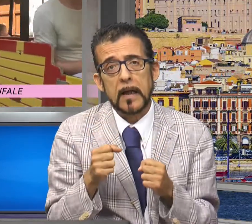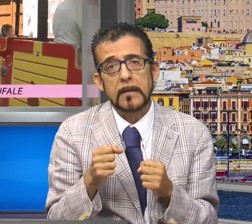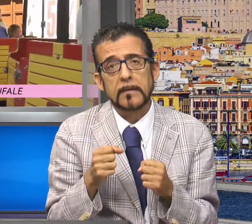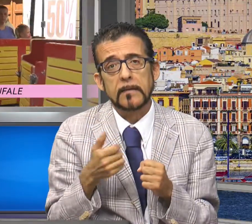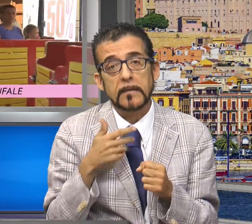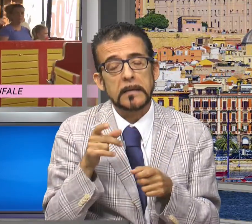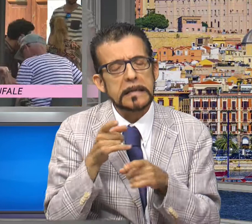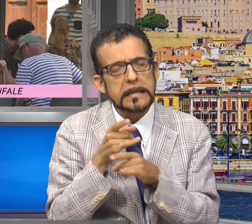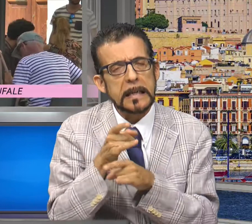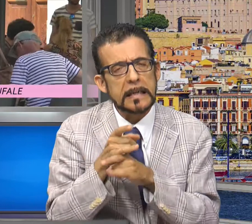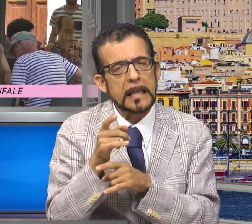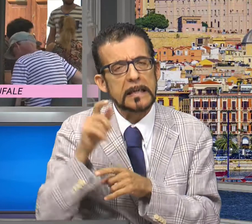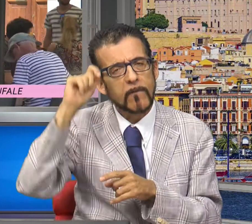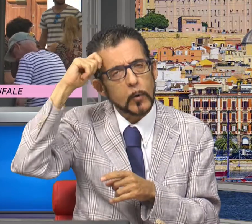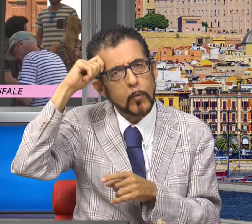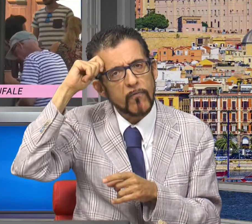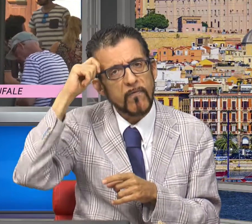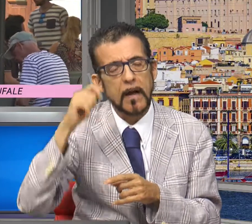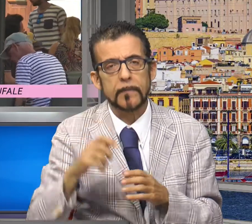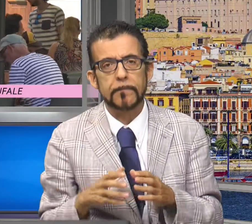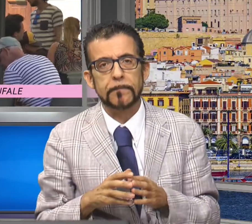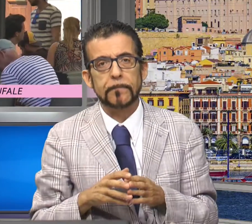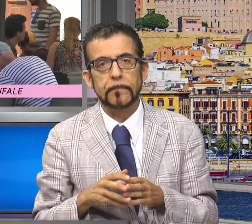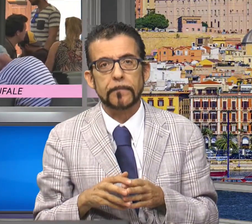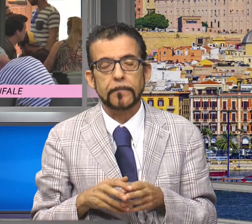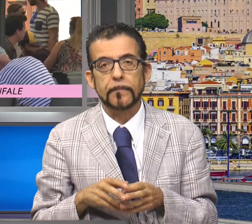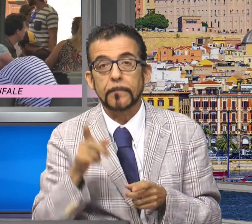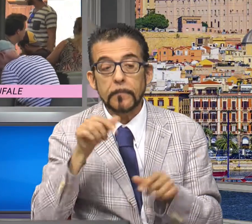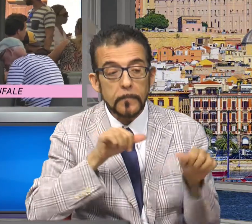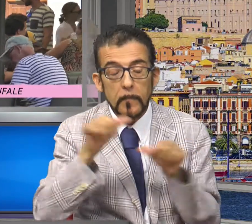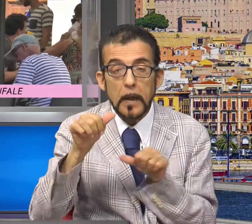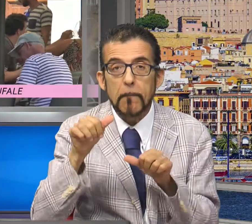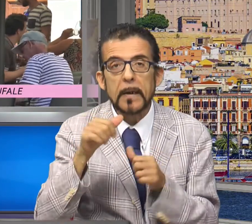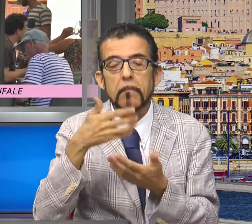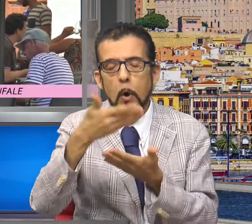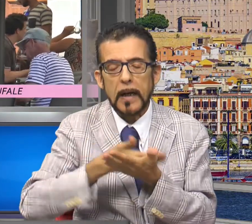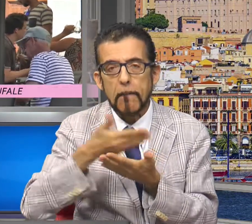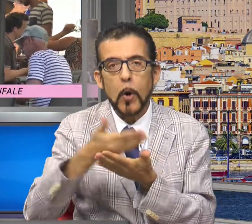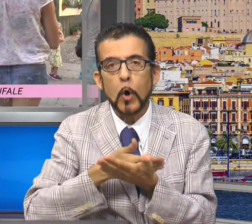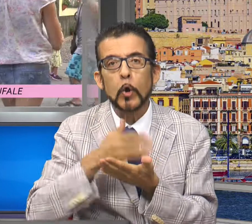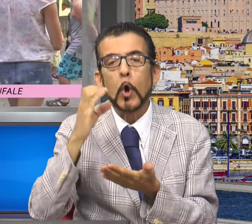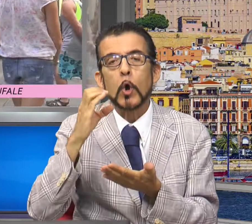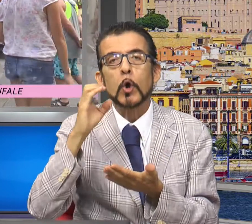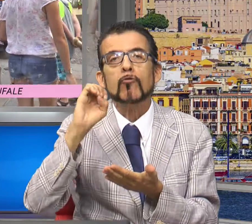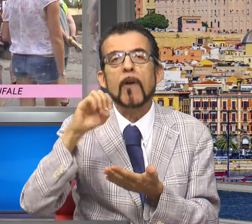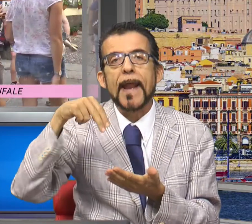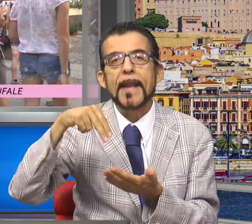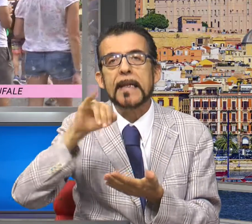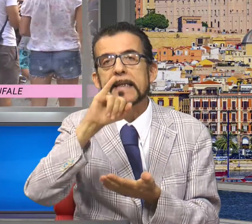di truffa. A questo proposito, secondo il primo rapporto Censis Deep Cyber, al